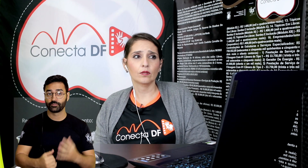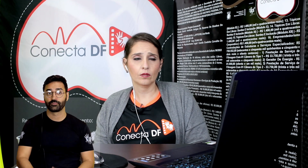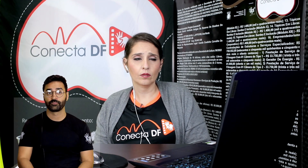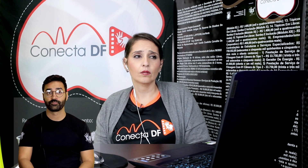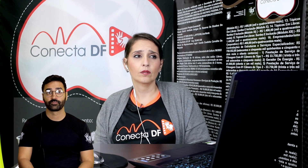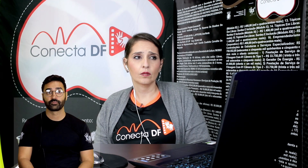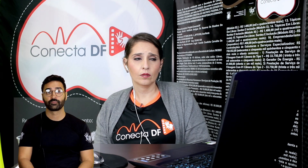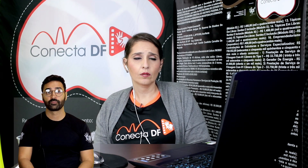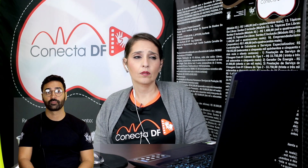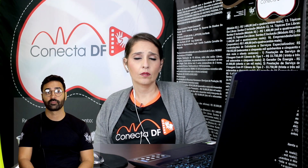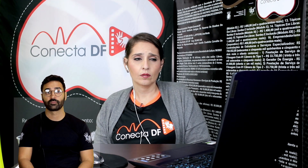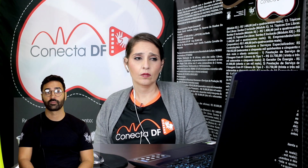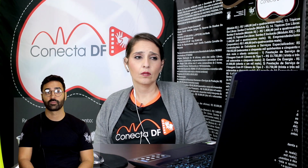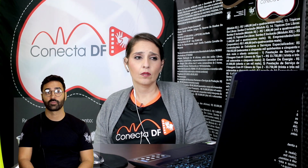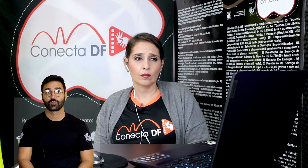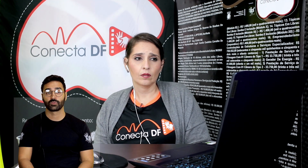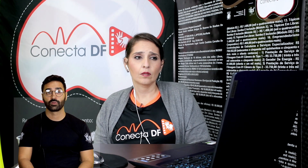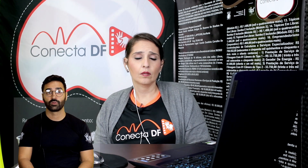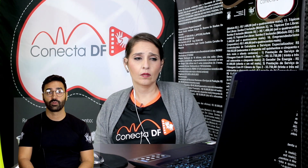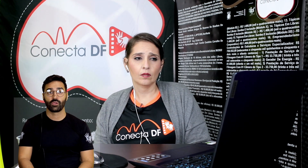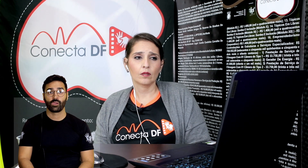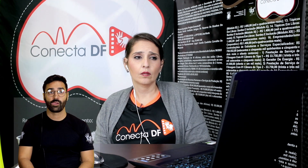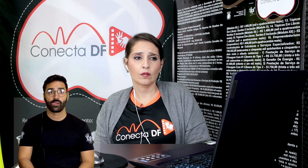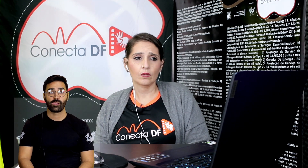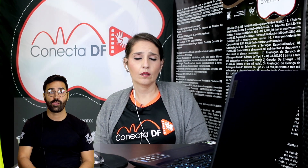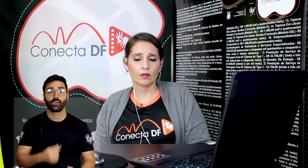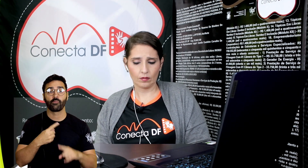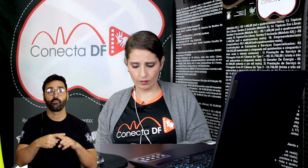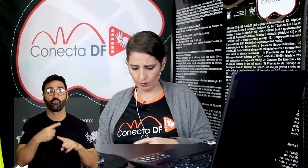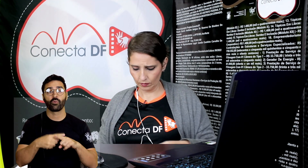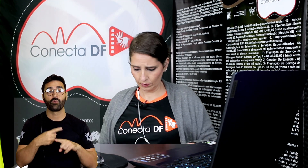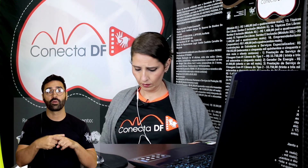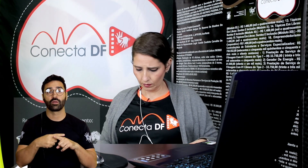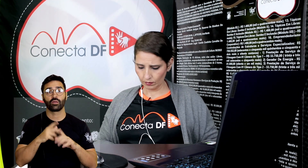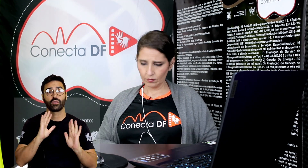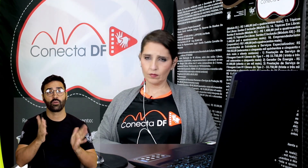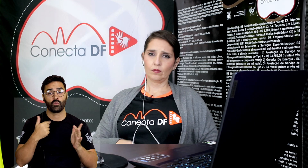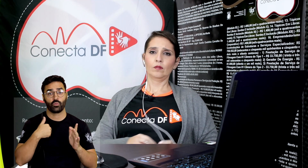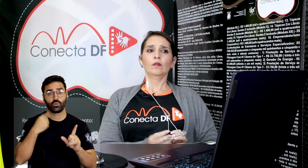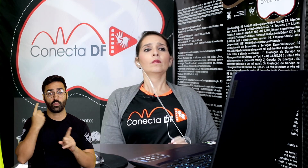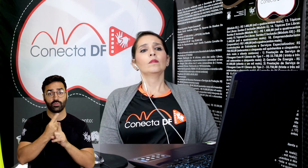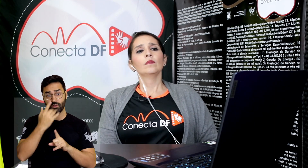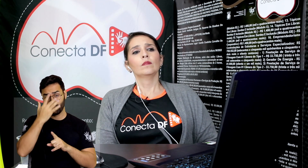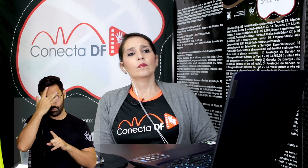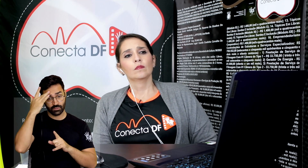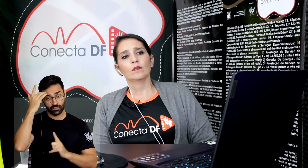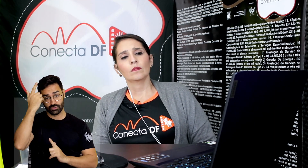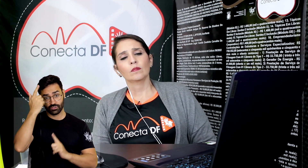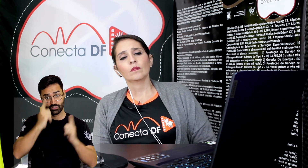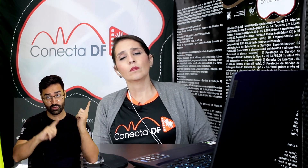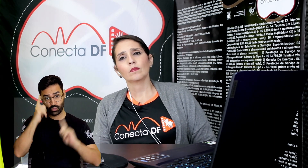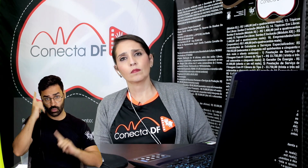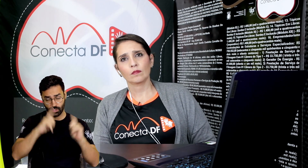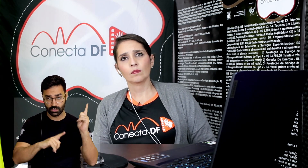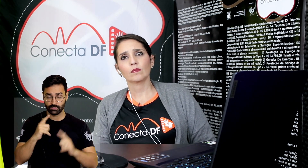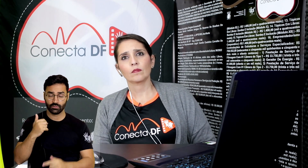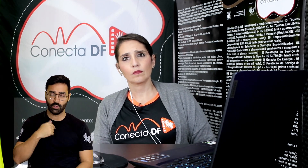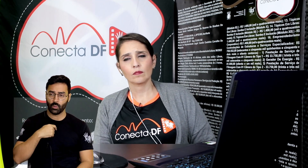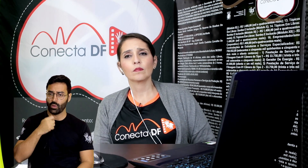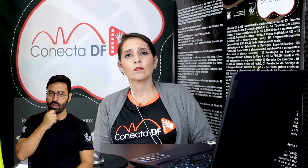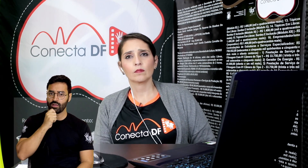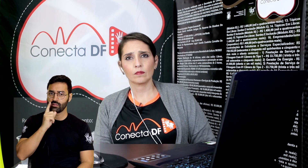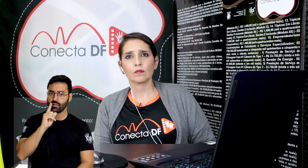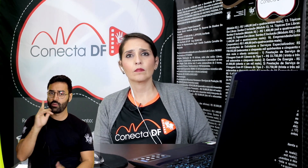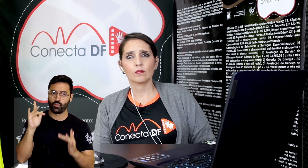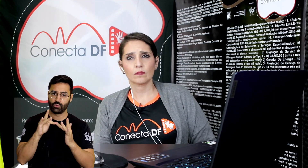Porque falou, eu me deparei com uma pessoa gesticulando e eu ainda não tinha esse contato com vocês